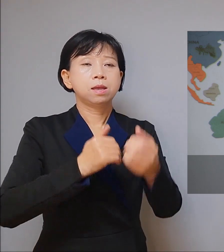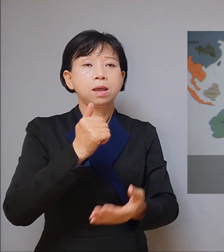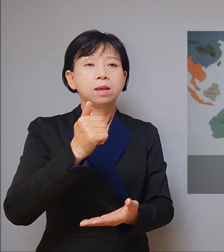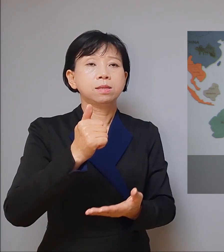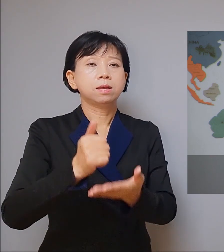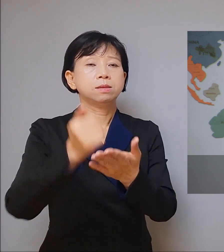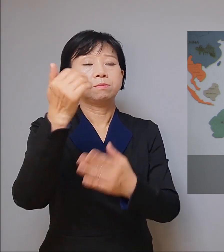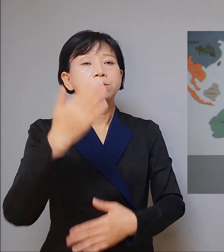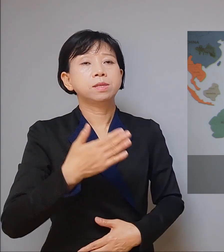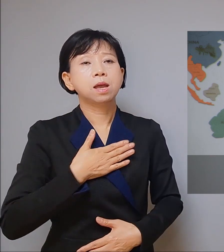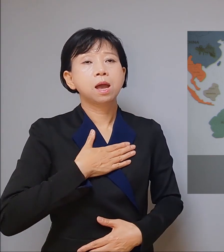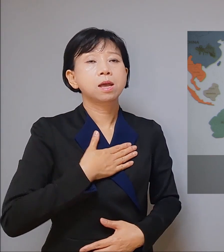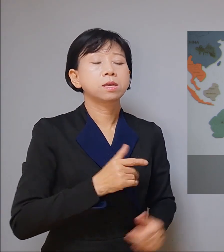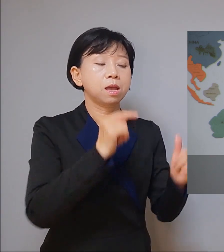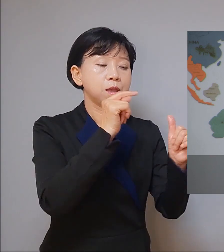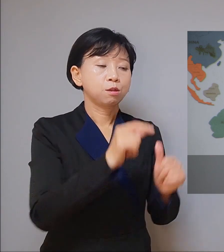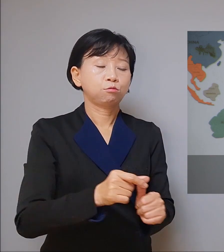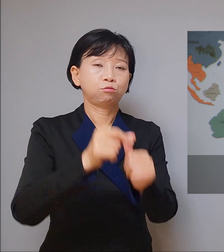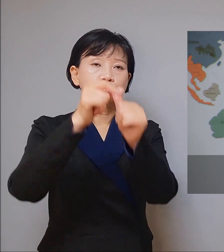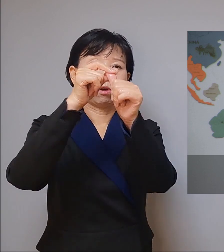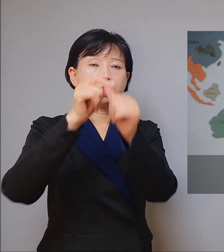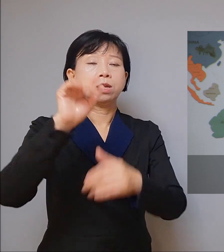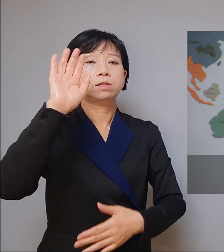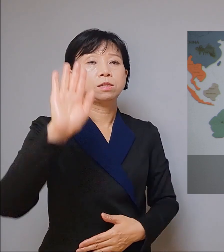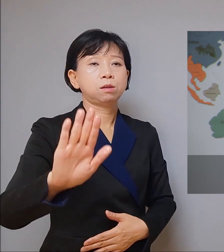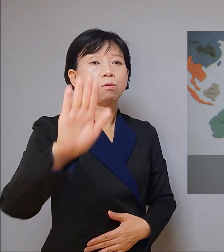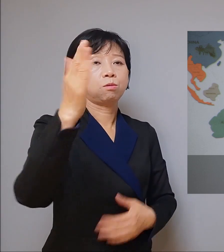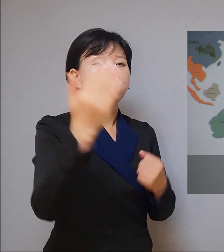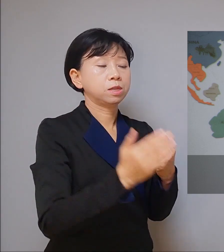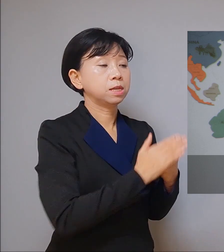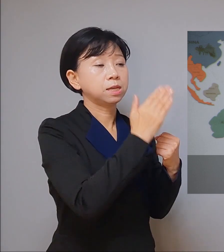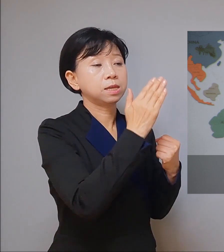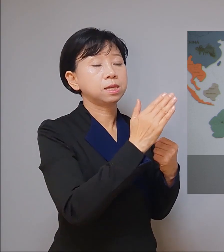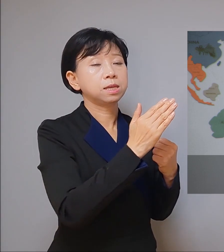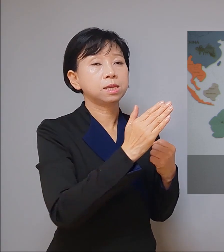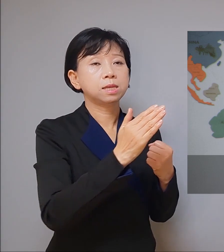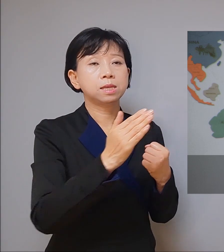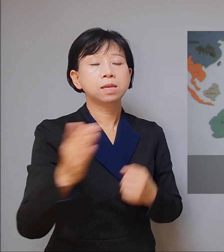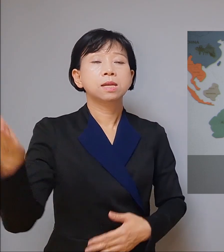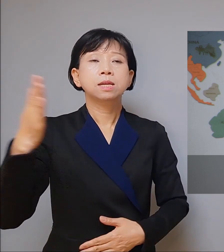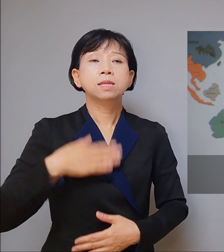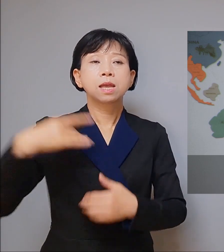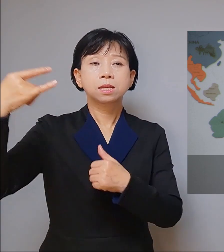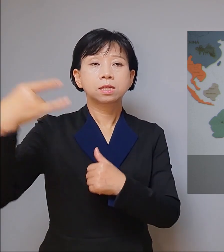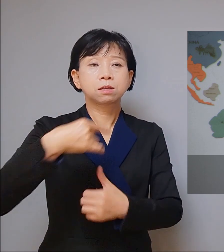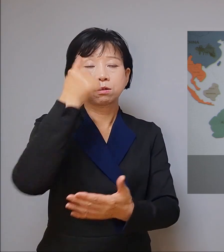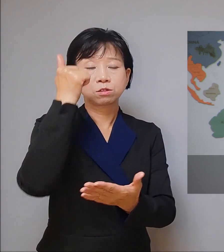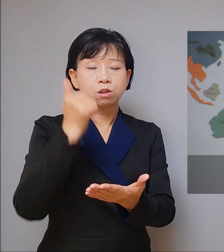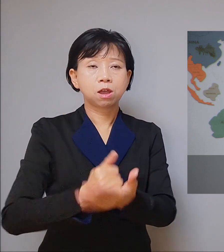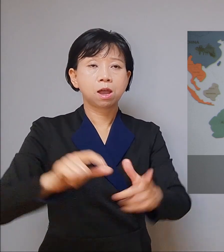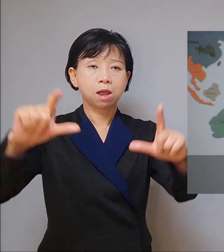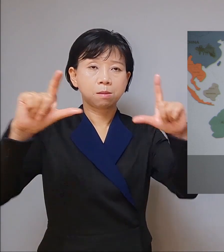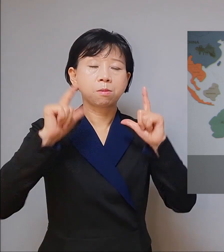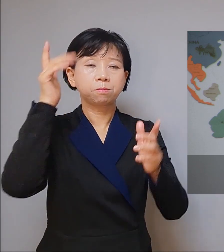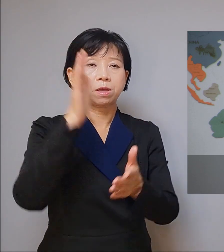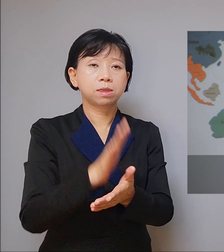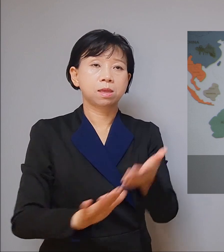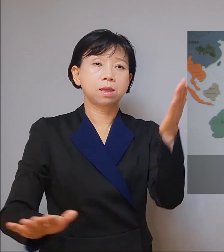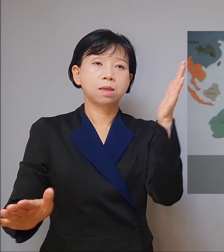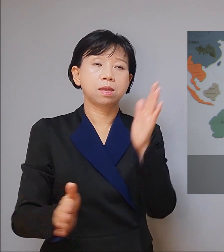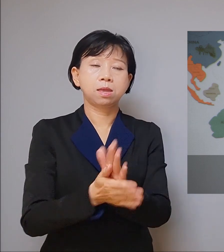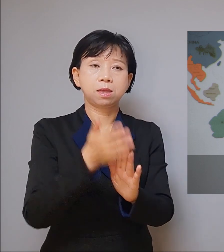구속받았네. 하나님은 나의 구원 되시오니 내게